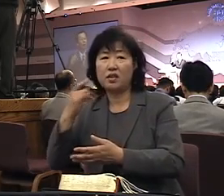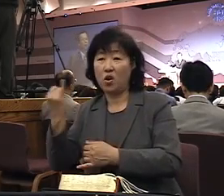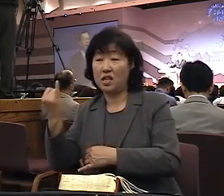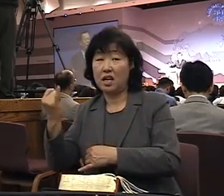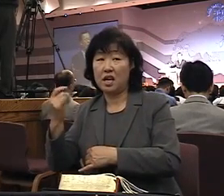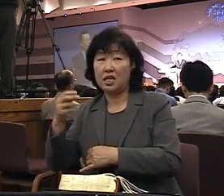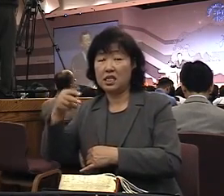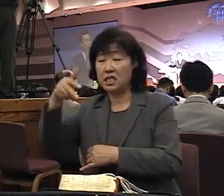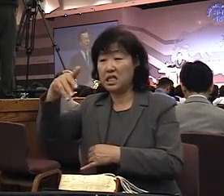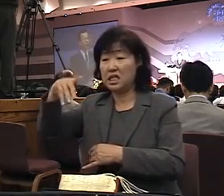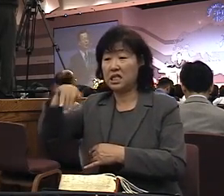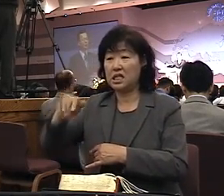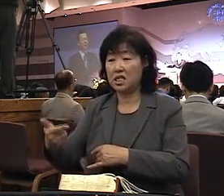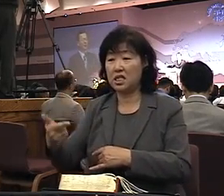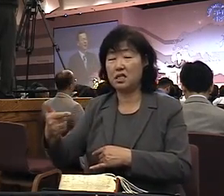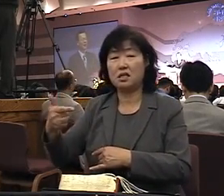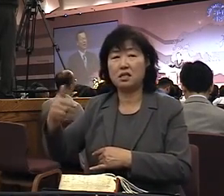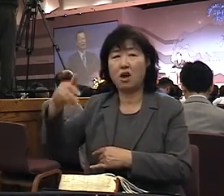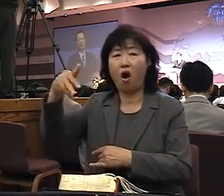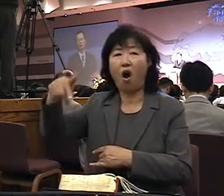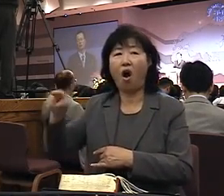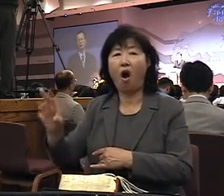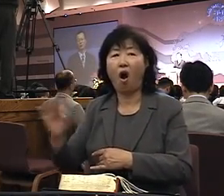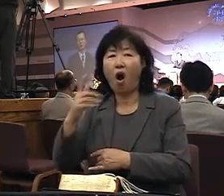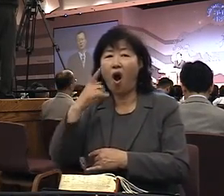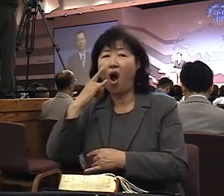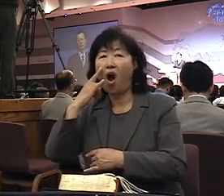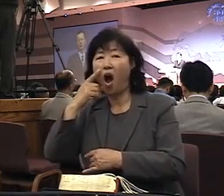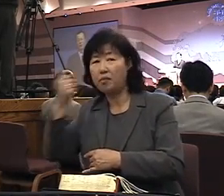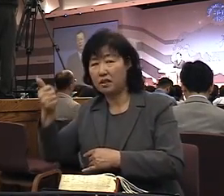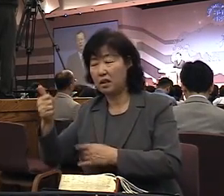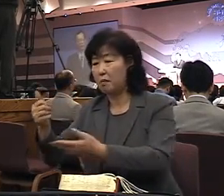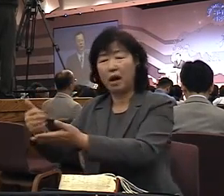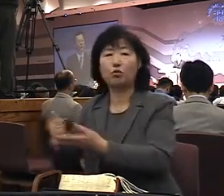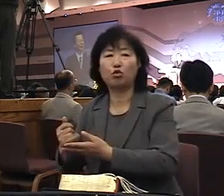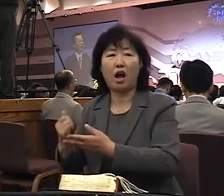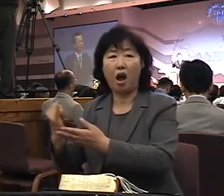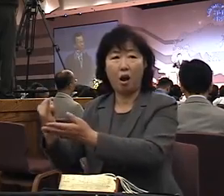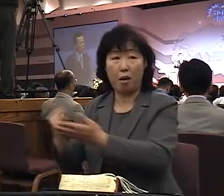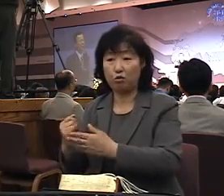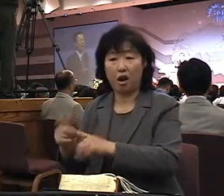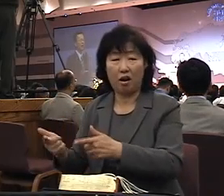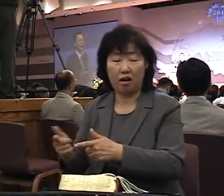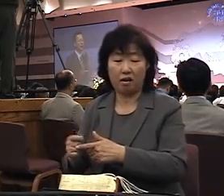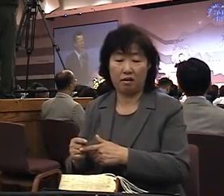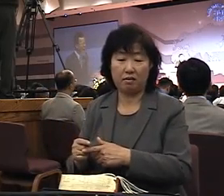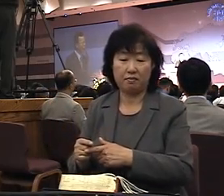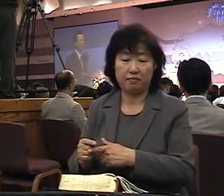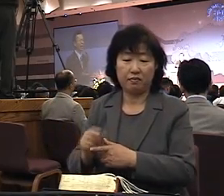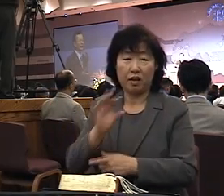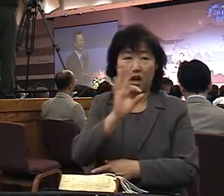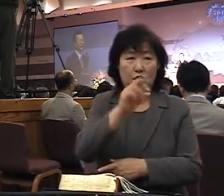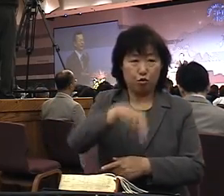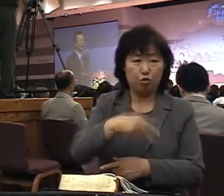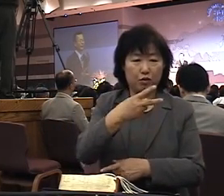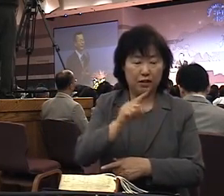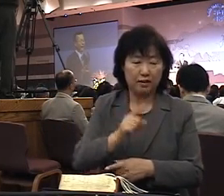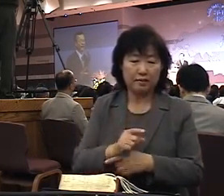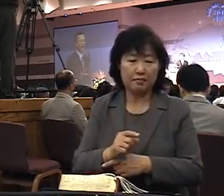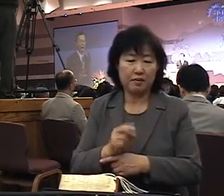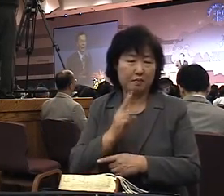정말 몸을 팔던가 아니면 구걸해서밖에 살 길이 없었어요. 근데 유다는 그렇게 비참하게,